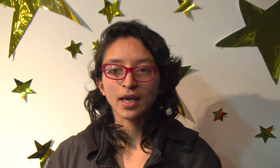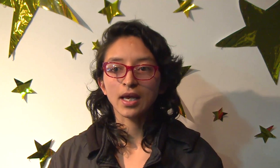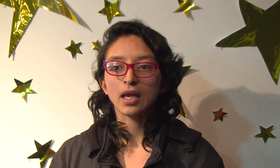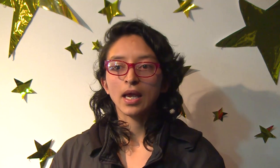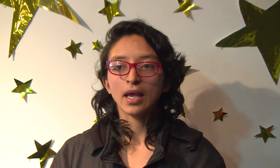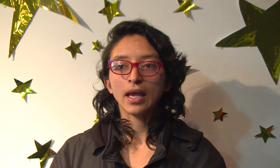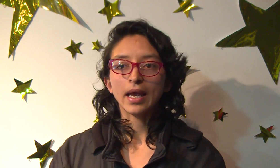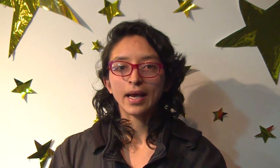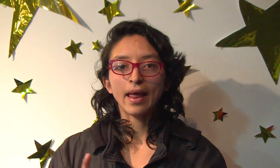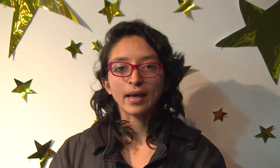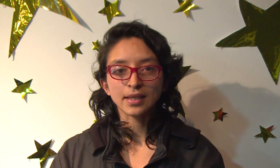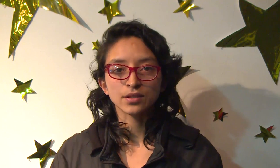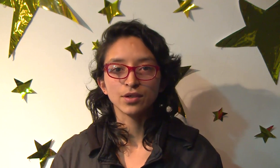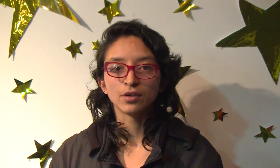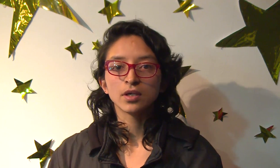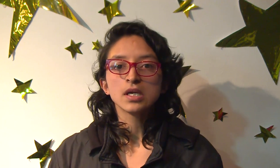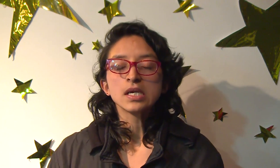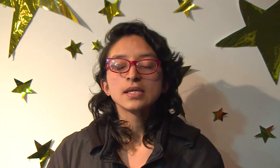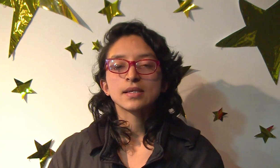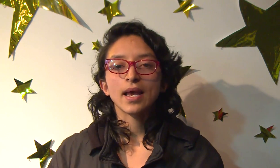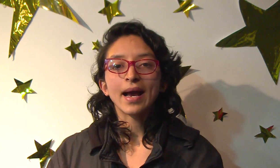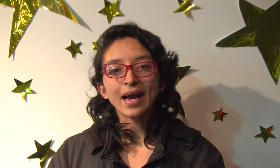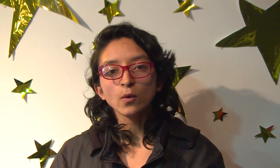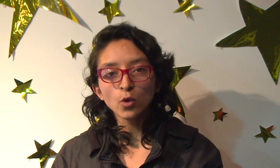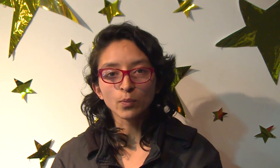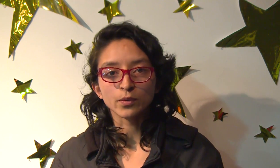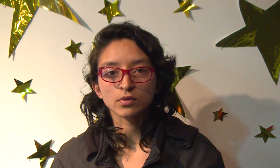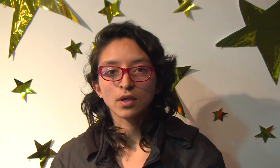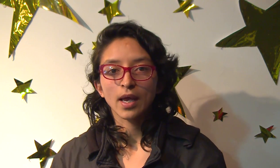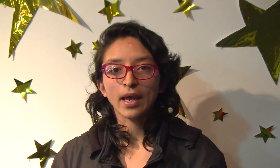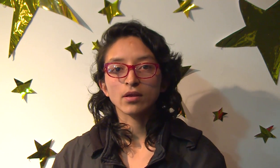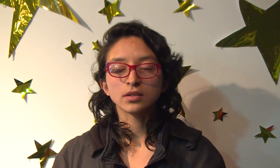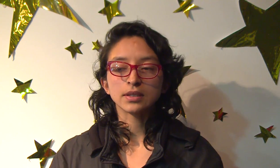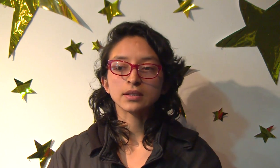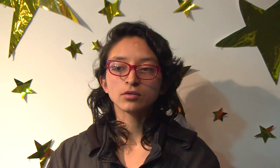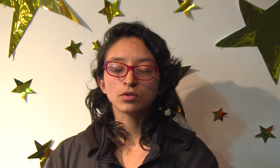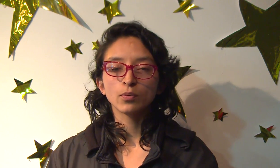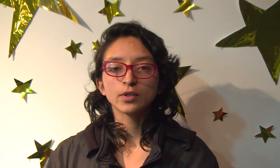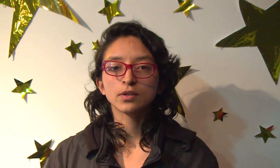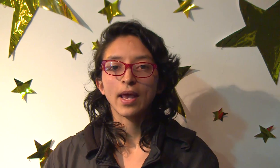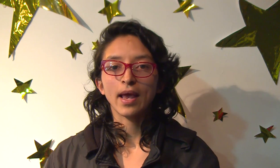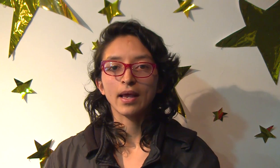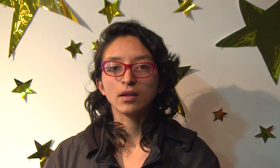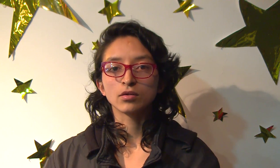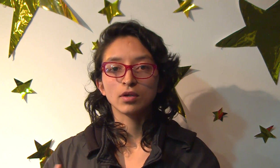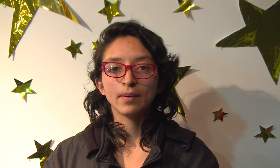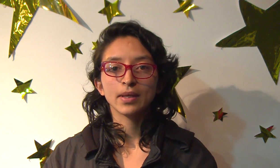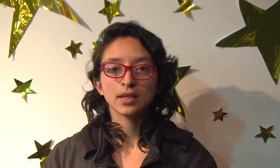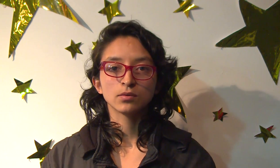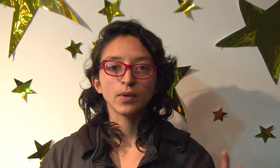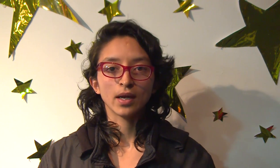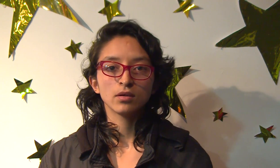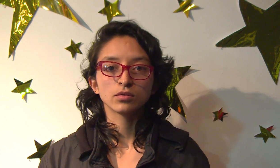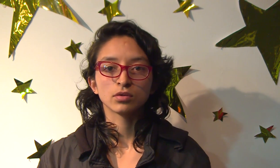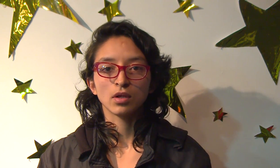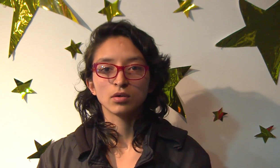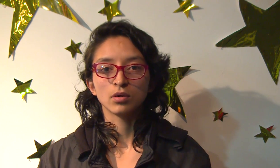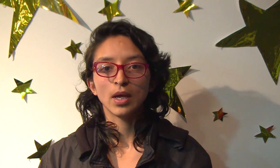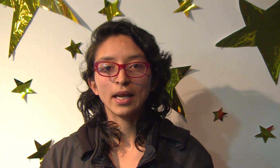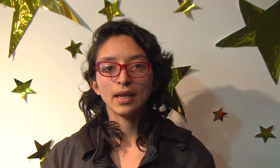chévere que en cada sesión se hagan grupos. Entonces estos grupos no solamente